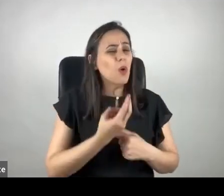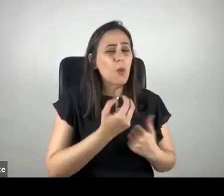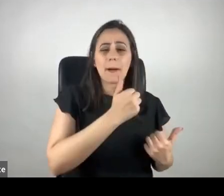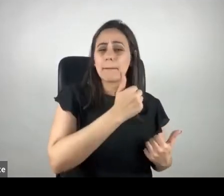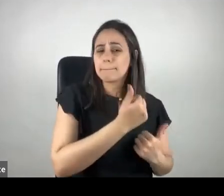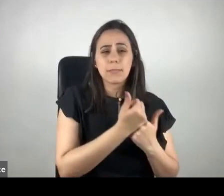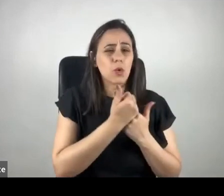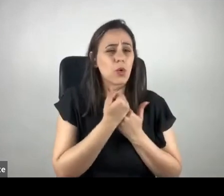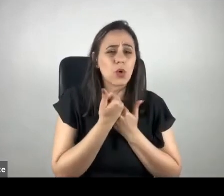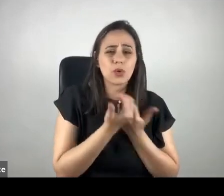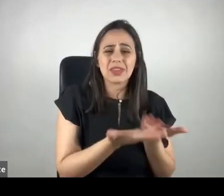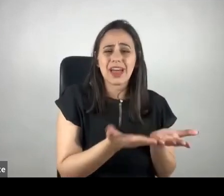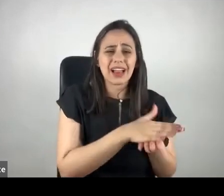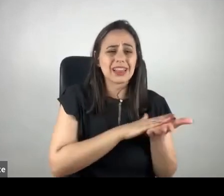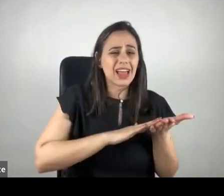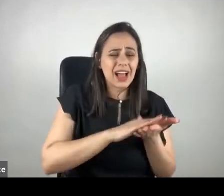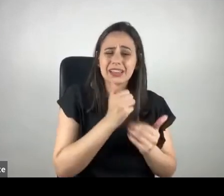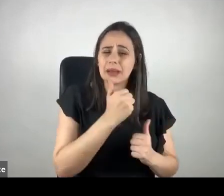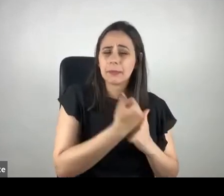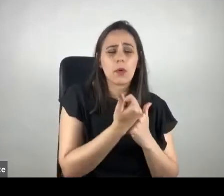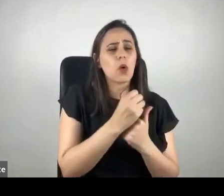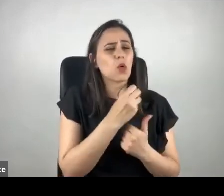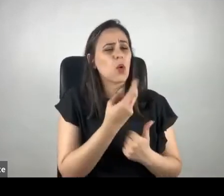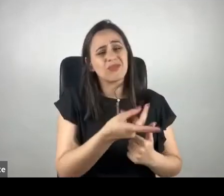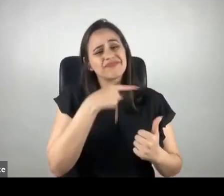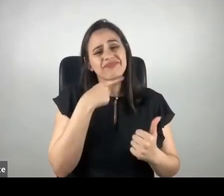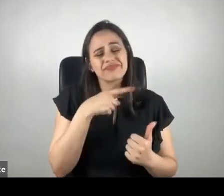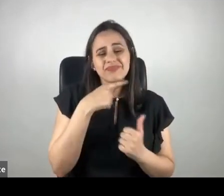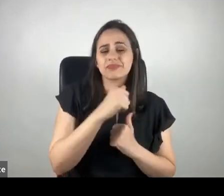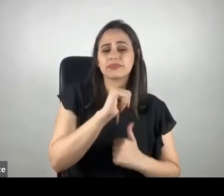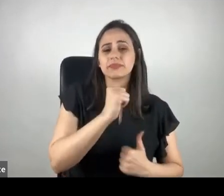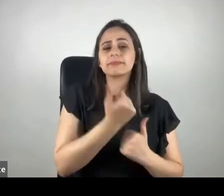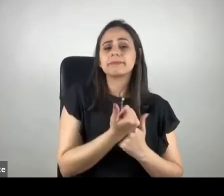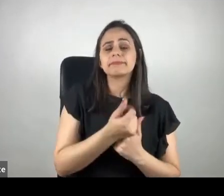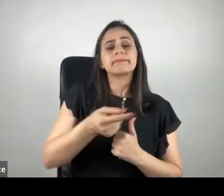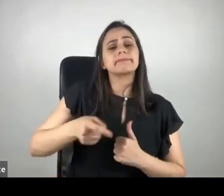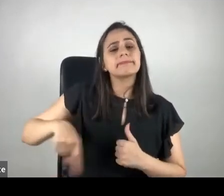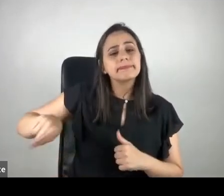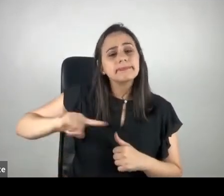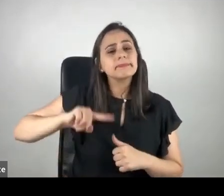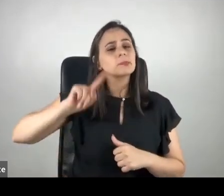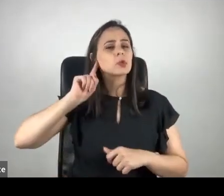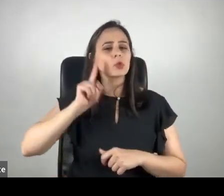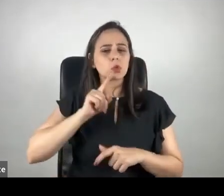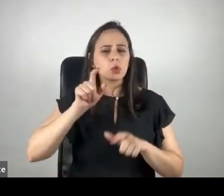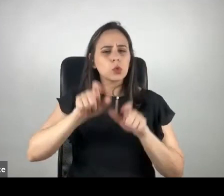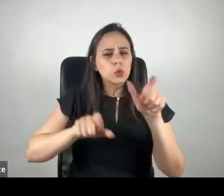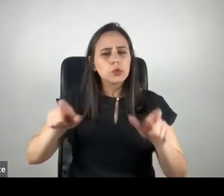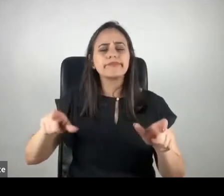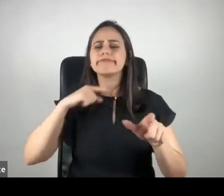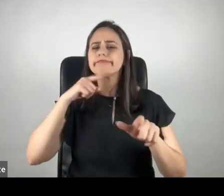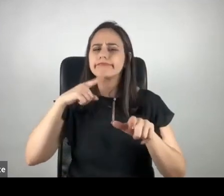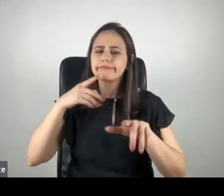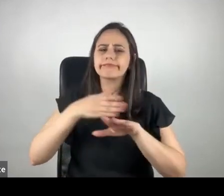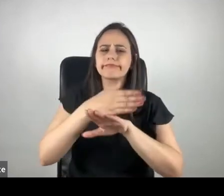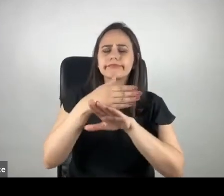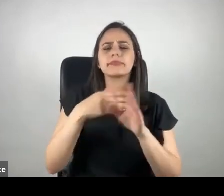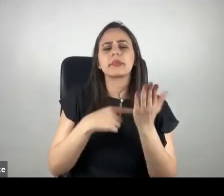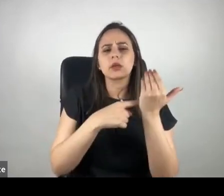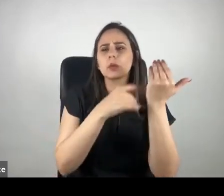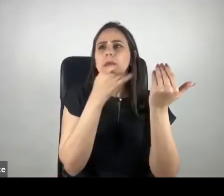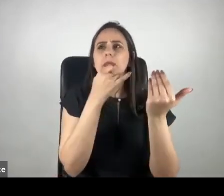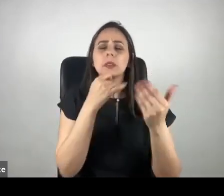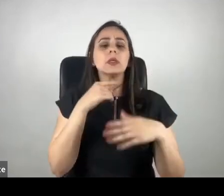principalmente falta ou acesso à tecnologia, a fones, tal,